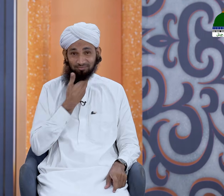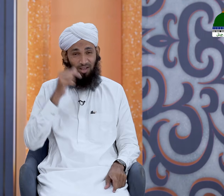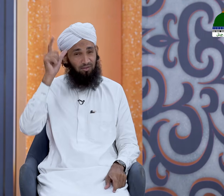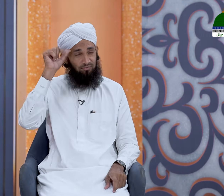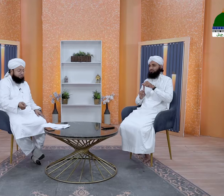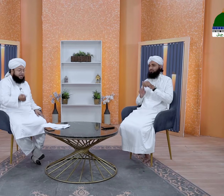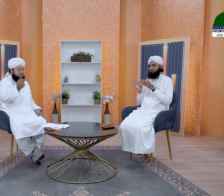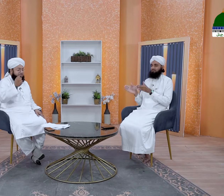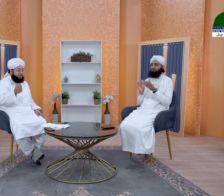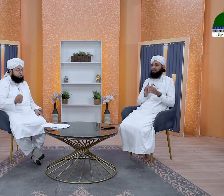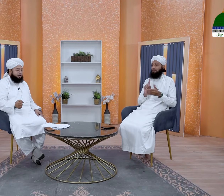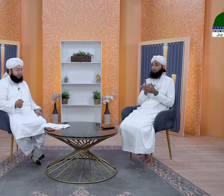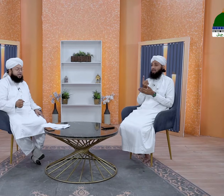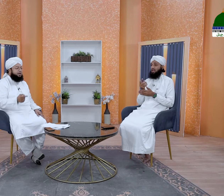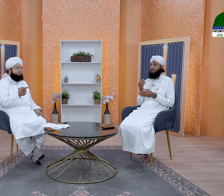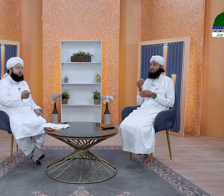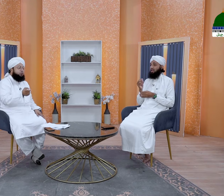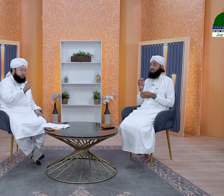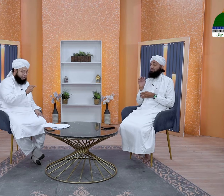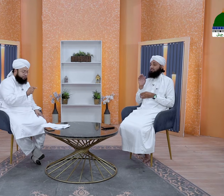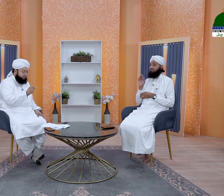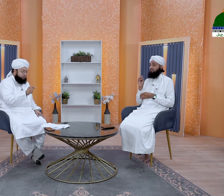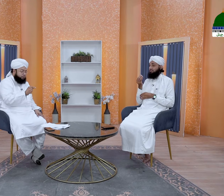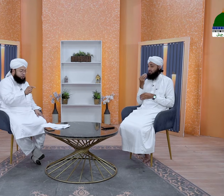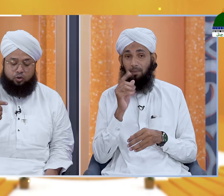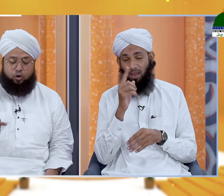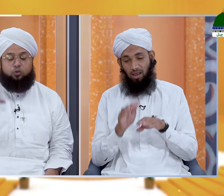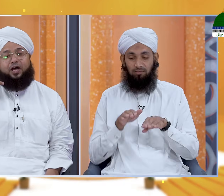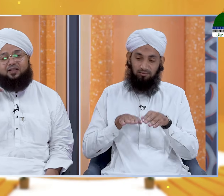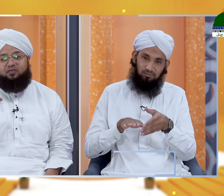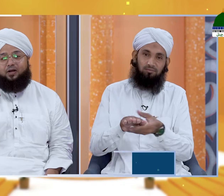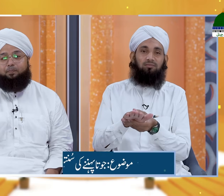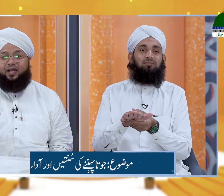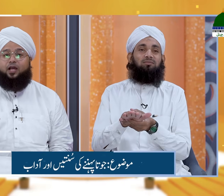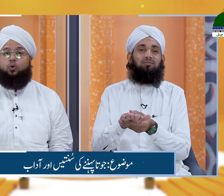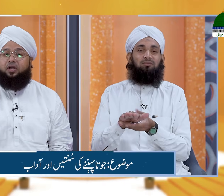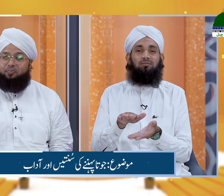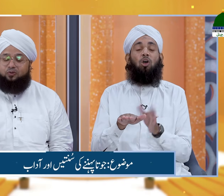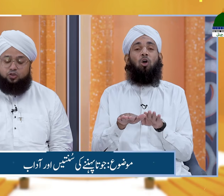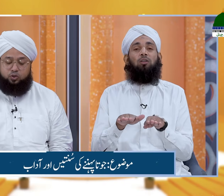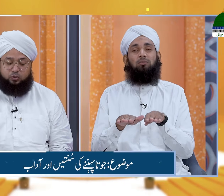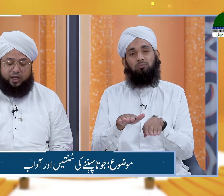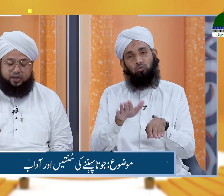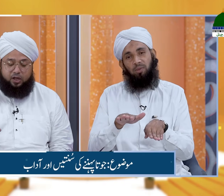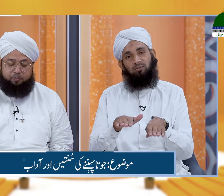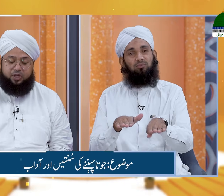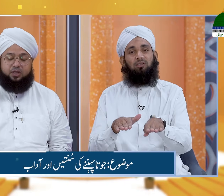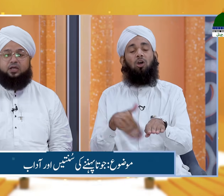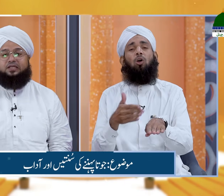پہنیے. پہلے سیدھا جوتا پہنیے، پھر الٹا، اور اتارتے وقت پہلے الٹے پاؤں سے جوتا اتاریے اور پھر